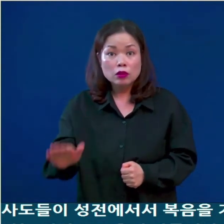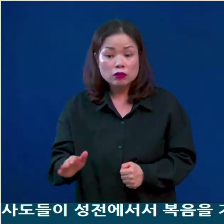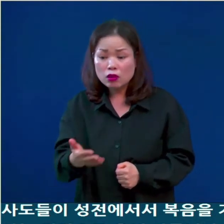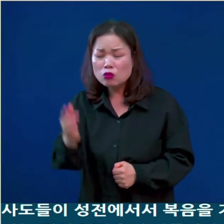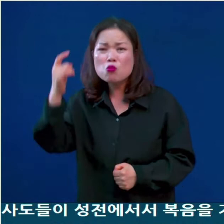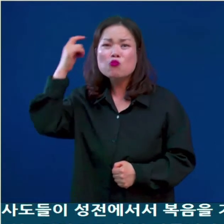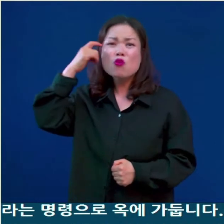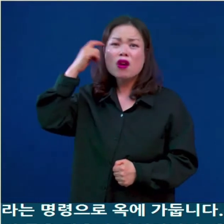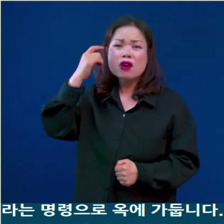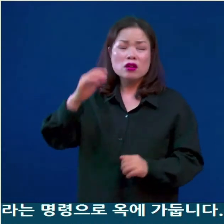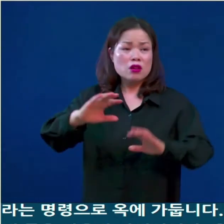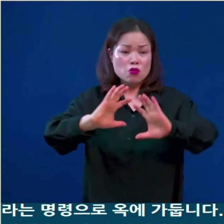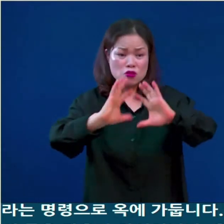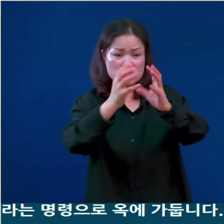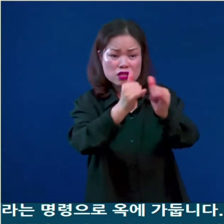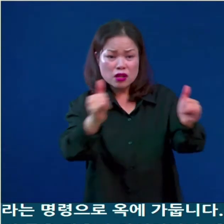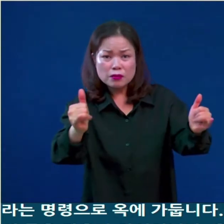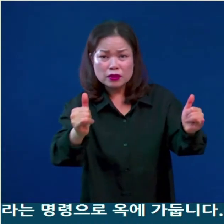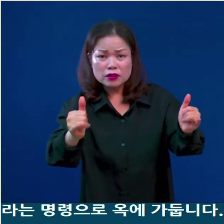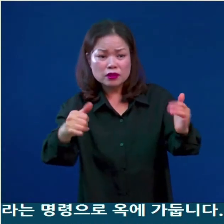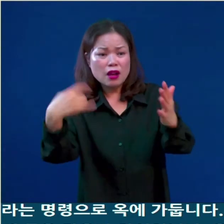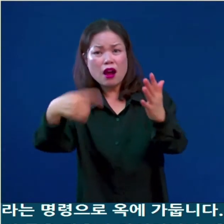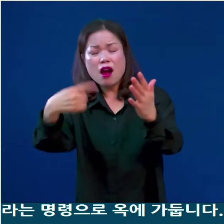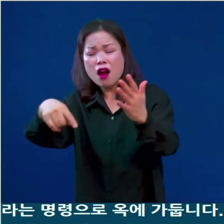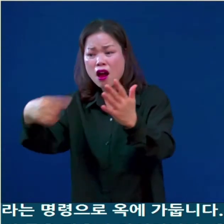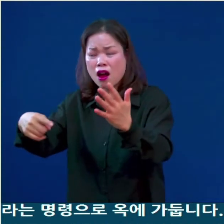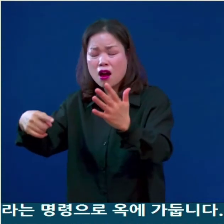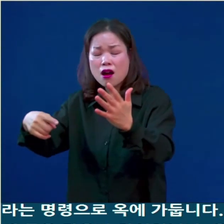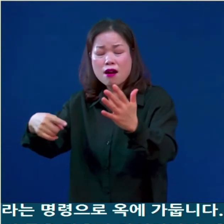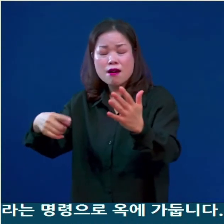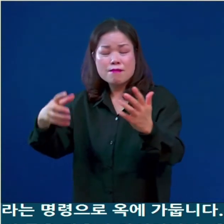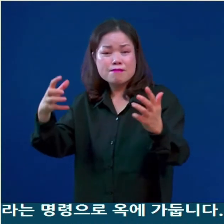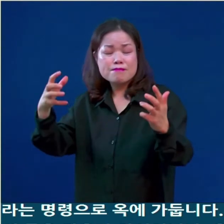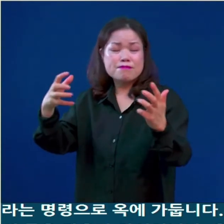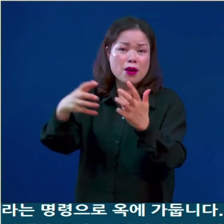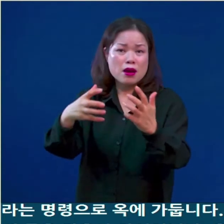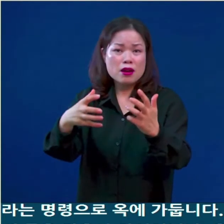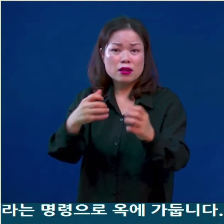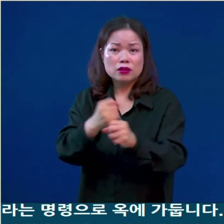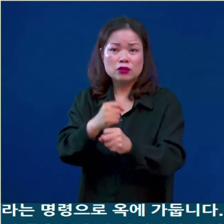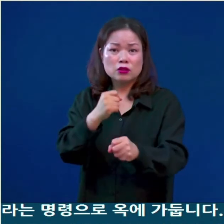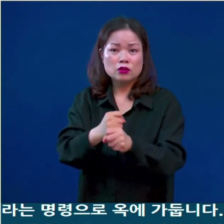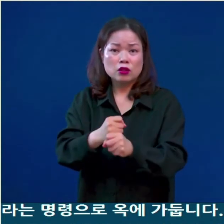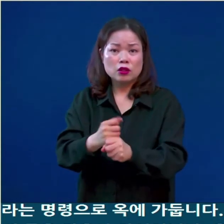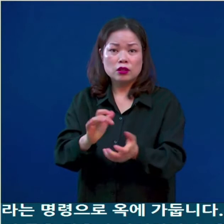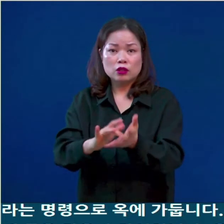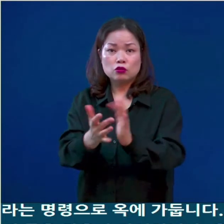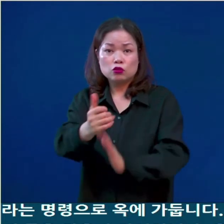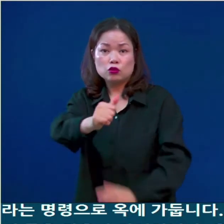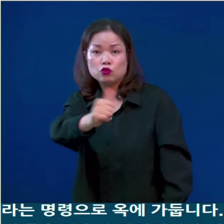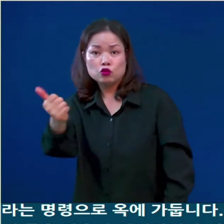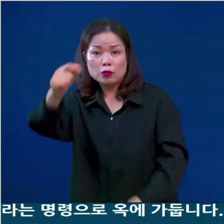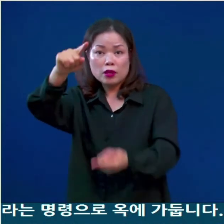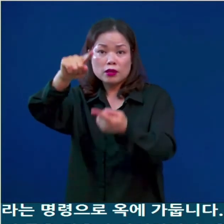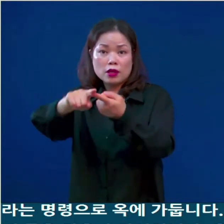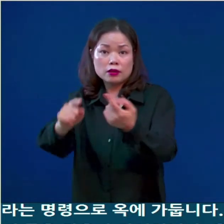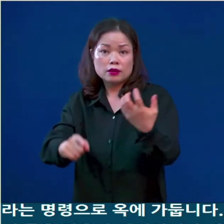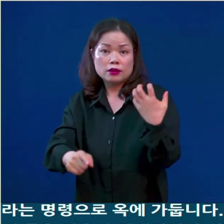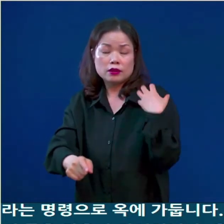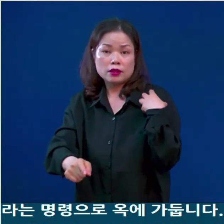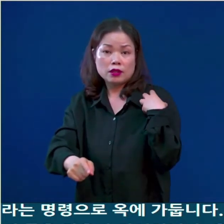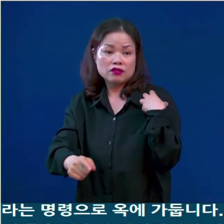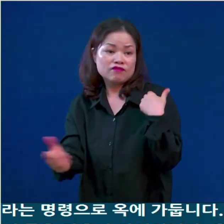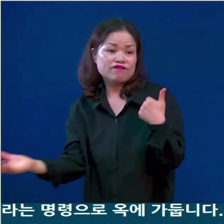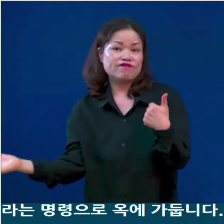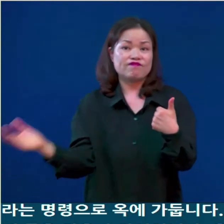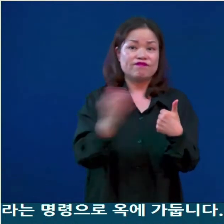너희는 온 이스라엘을 너희의 가르침으로 가득 채우고 예수의 죽음에 대한 책임을 우리에게